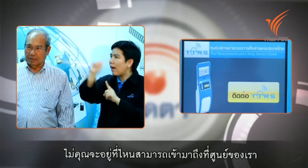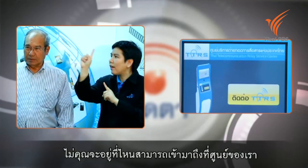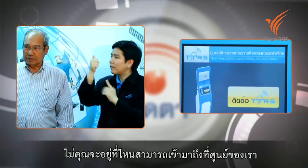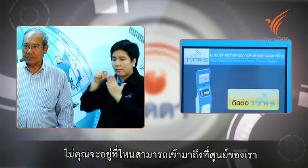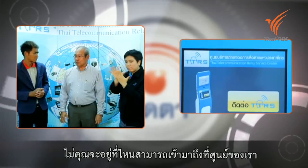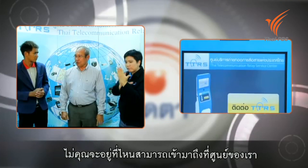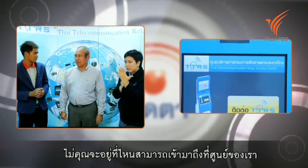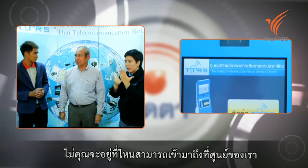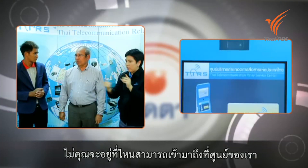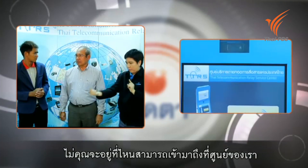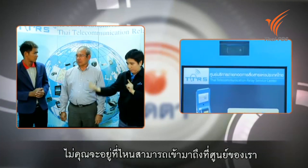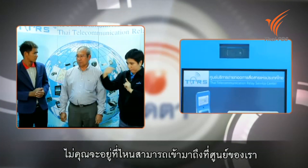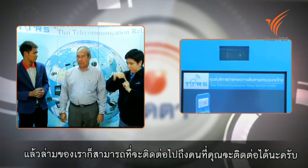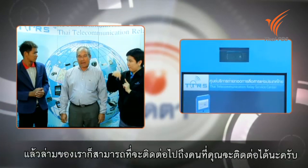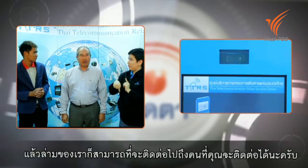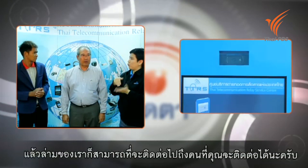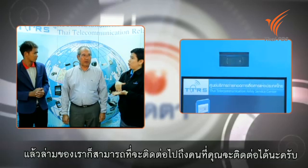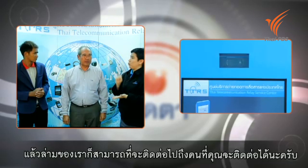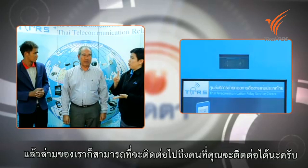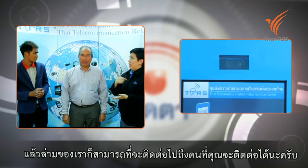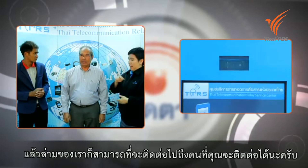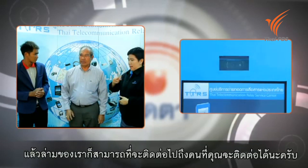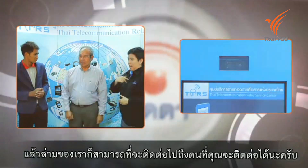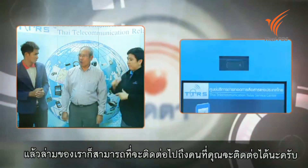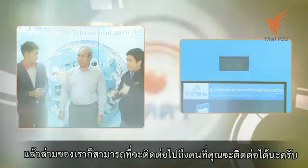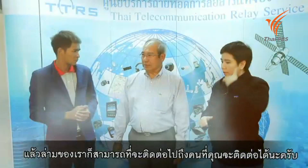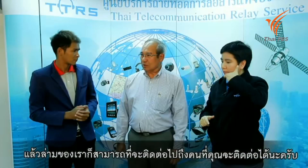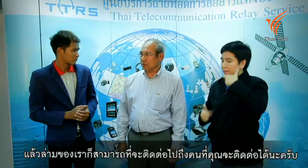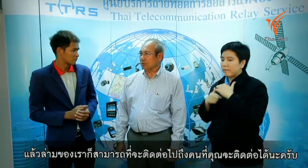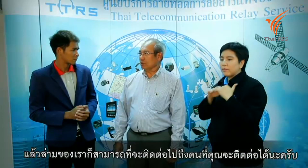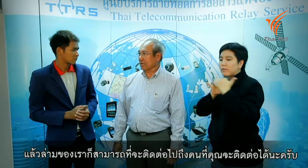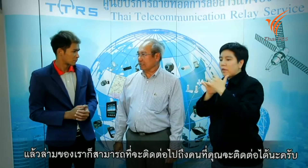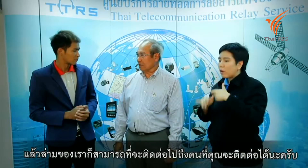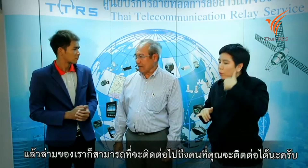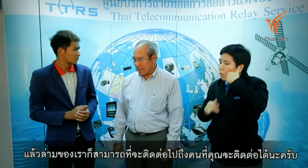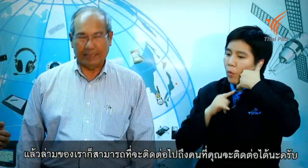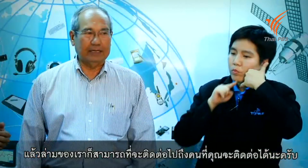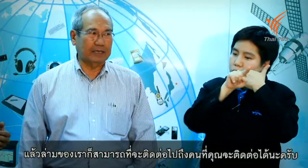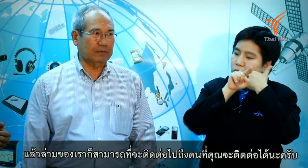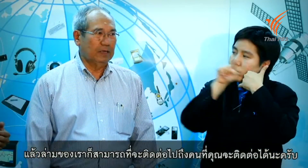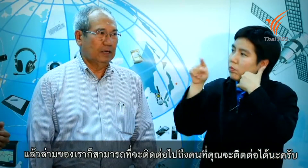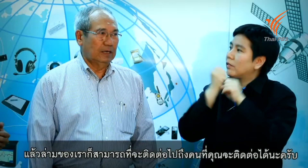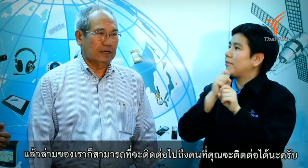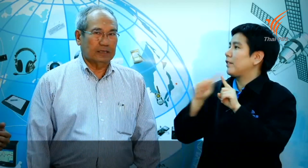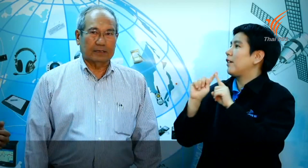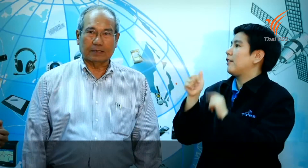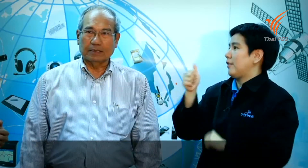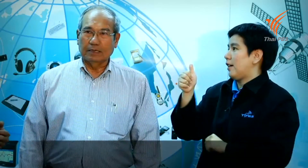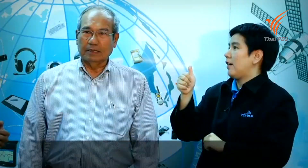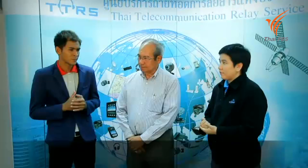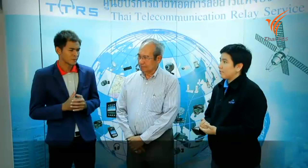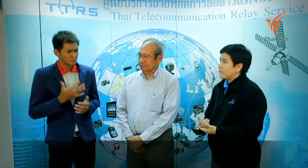าถึงที่ศูนย์ของเราและล่ามของเราก็สามารถที่จะติดต่อไปถึงคนที่คุณต้องการติดต่อได้นะครับ